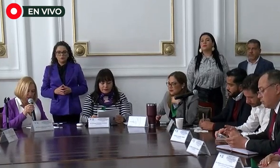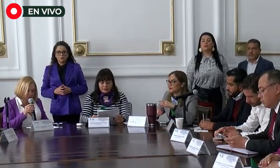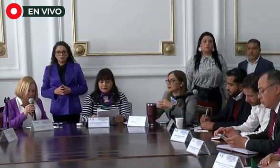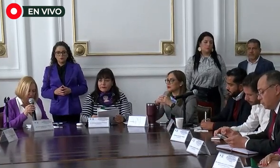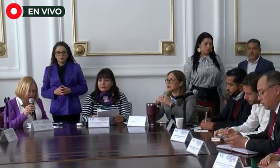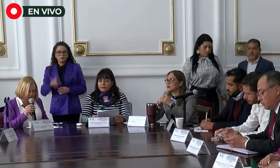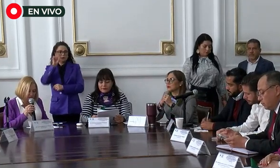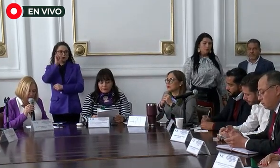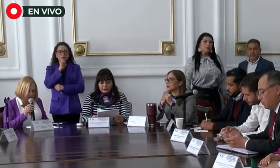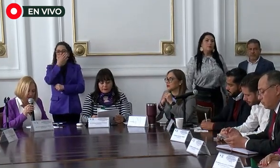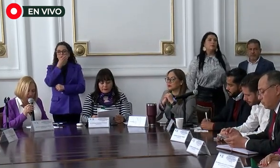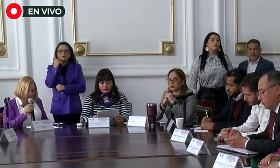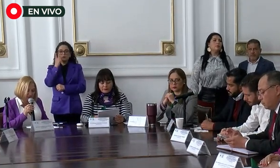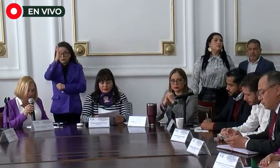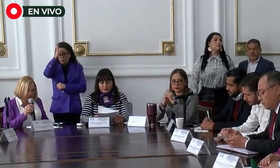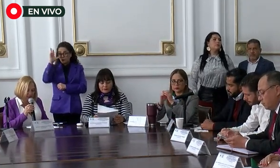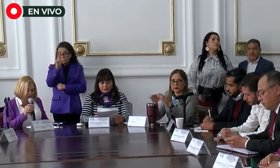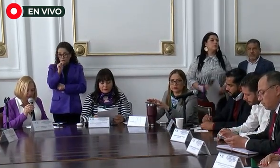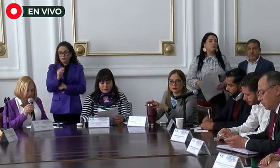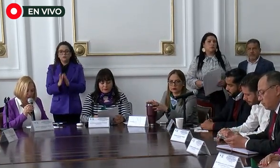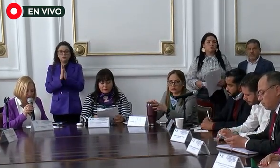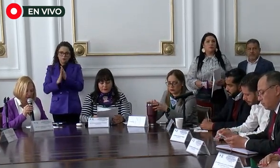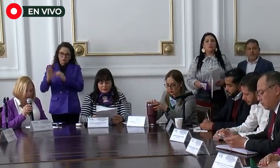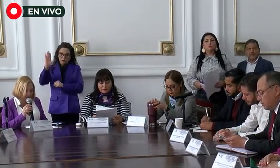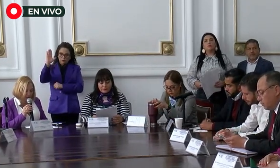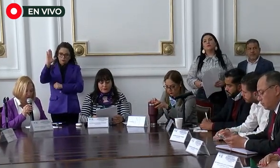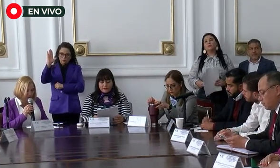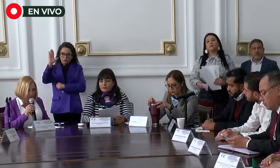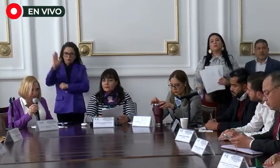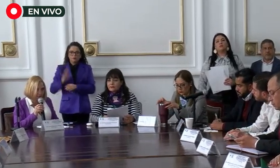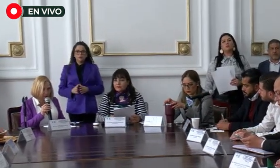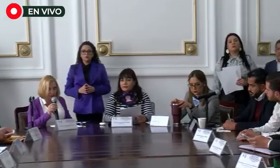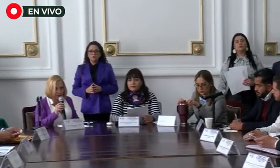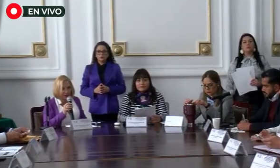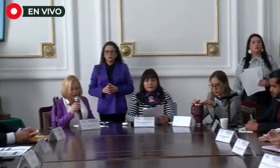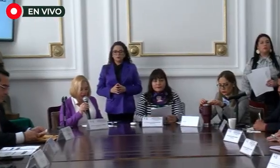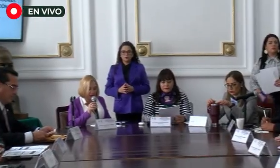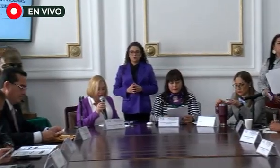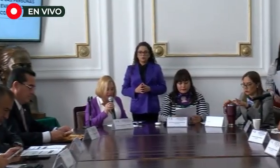Las y los diputados que estén por la negativa, sírvanse manifestarlo levantando la mano.